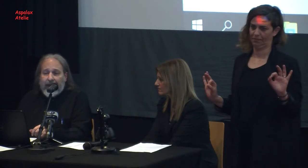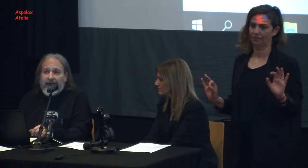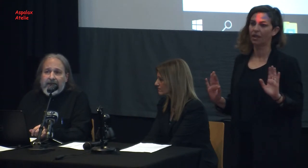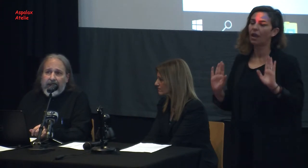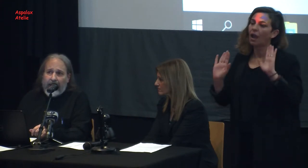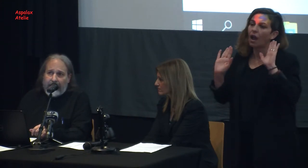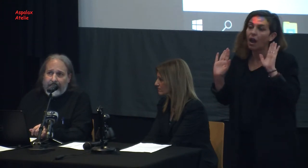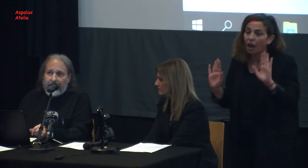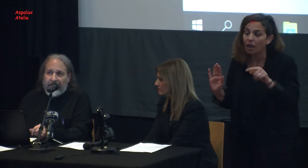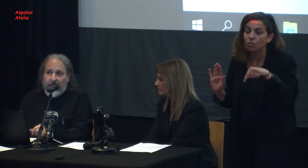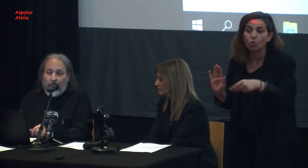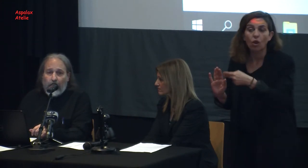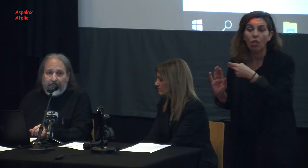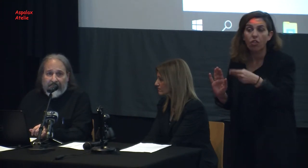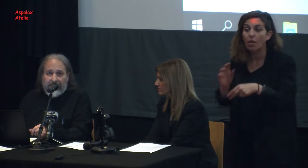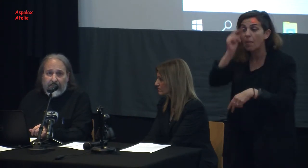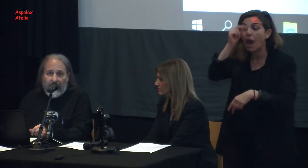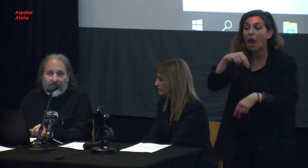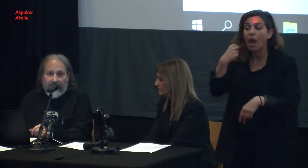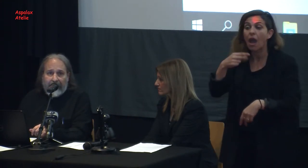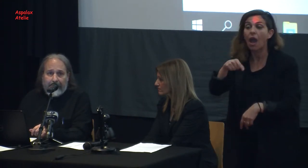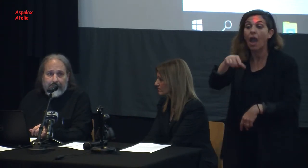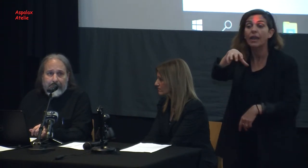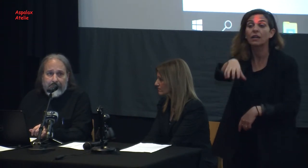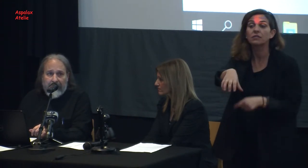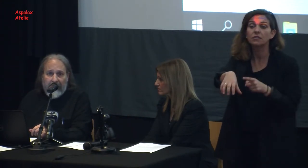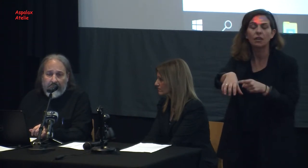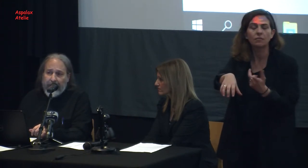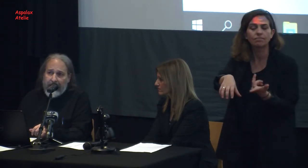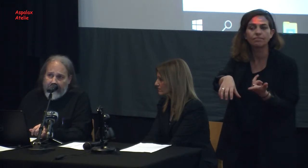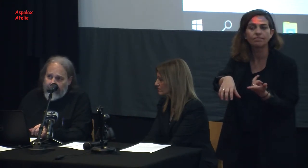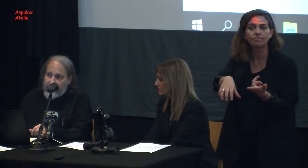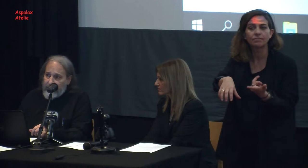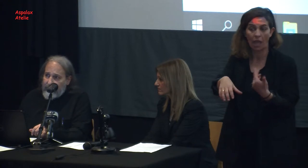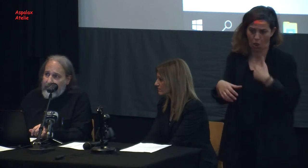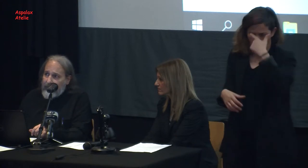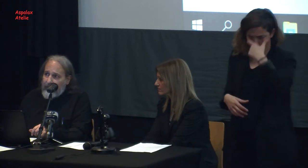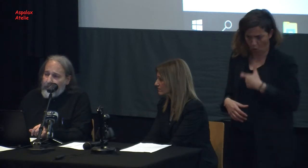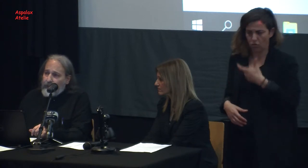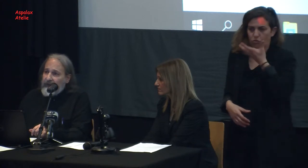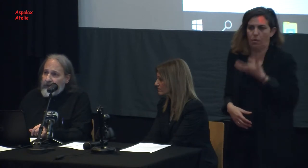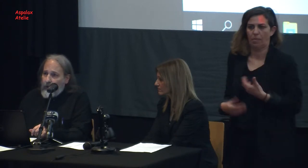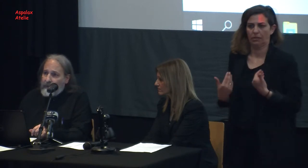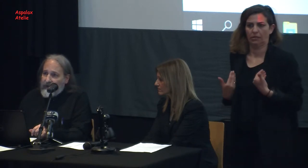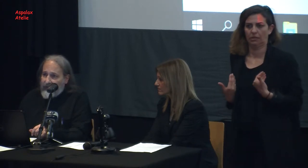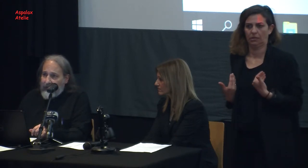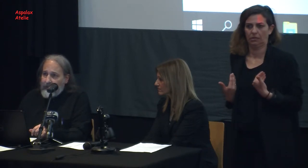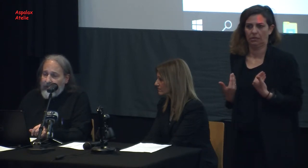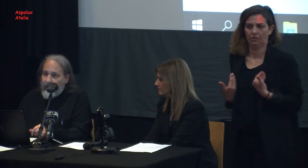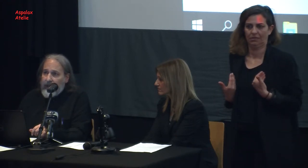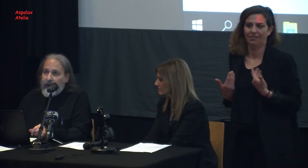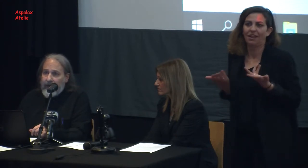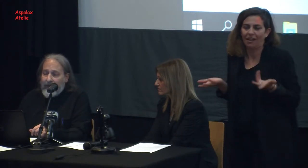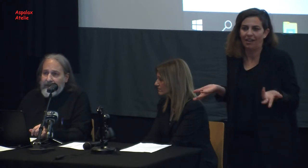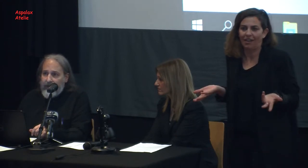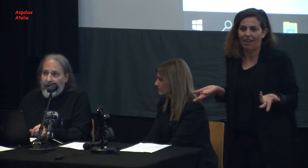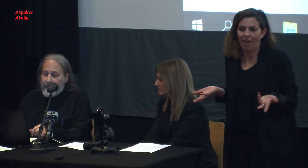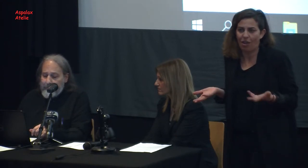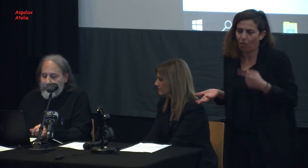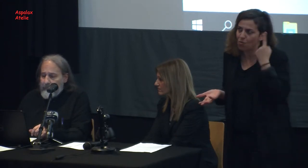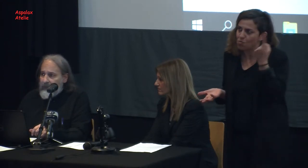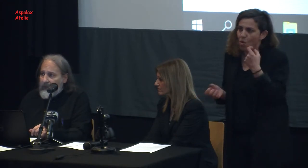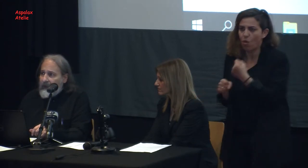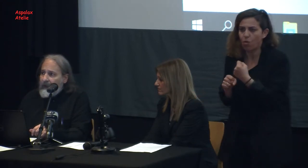η Εκκλησία. Τι ρόλο παίζει σε όλα αυτά. Είμαι ιερέας. το φυσικό μου περιβάλλον είναι η